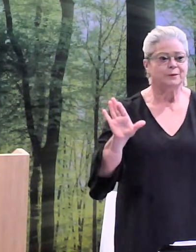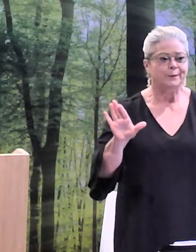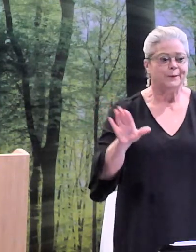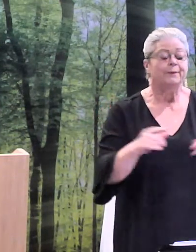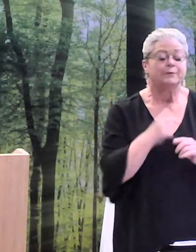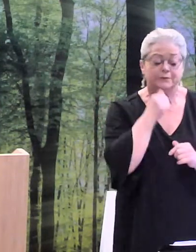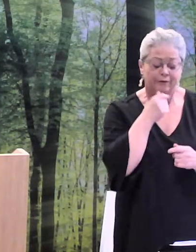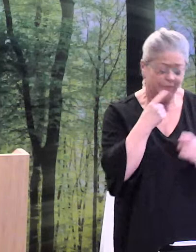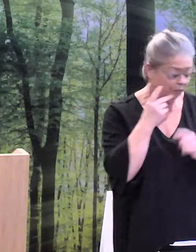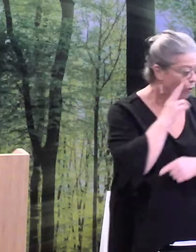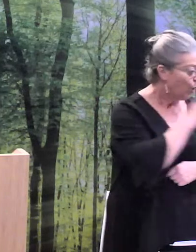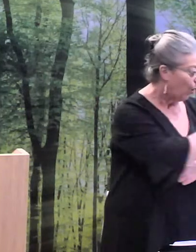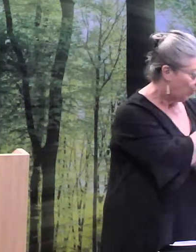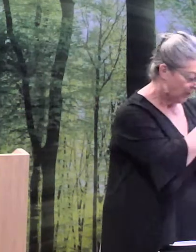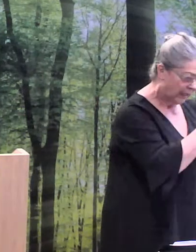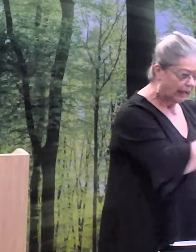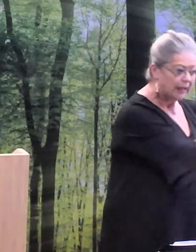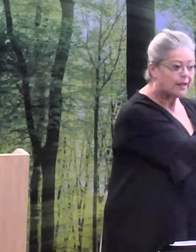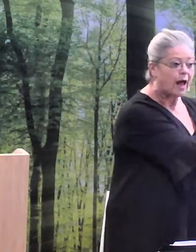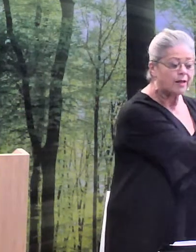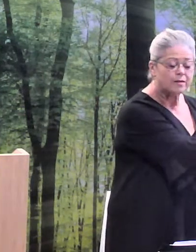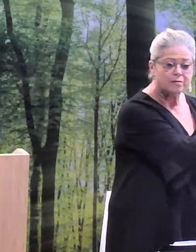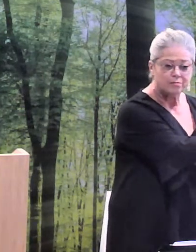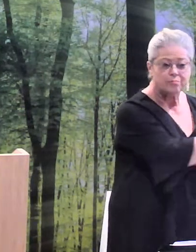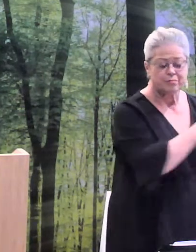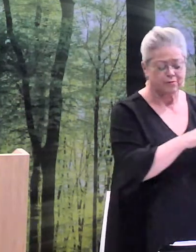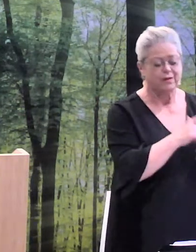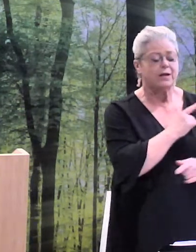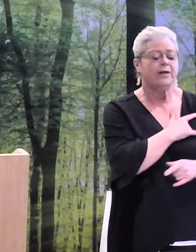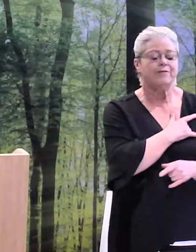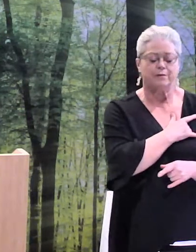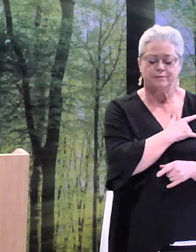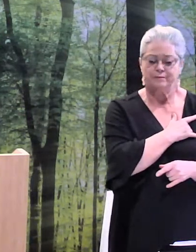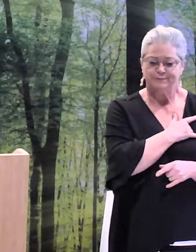dadelijk steken we dan voor jou het licht aan, Hendrik, omwille van de liefde.